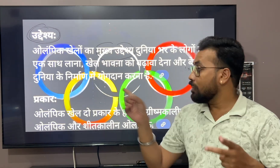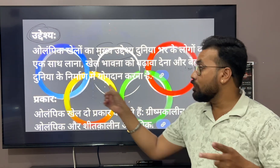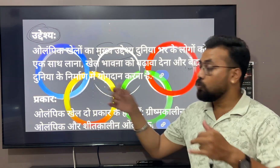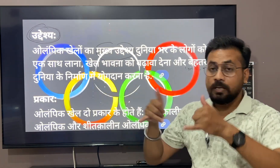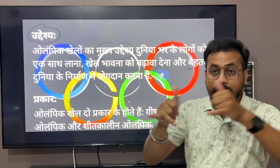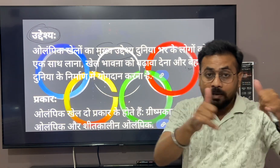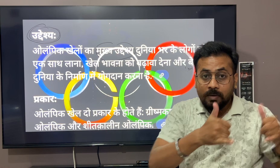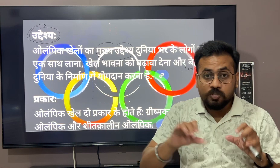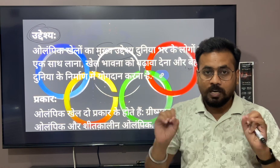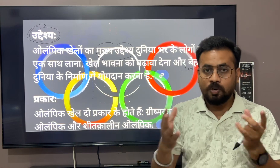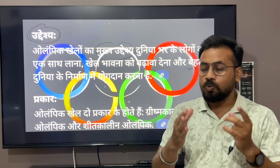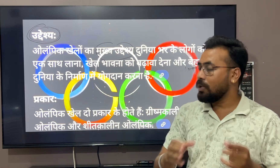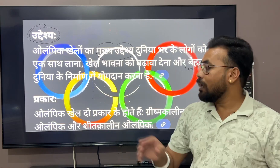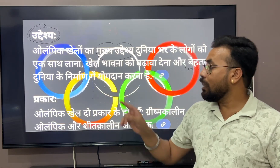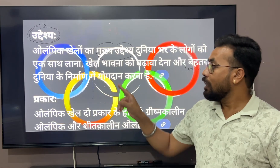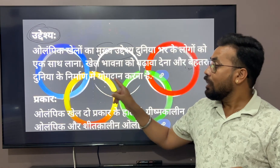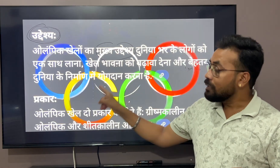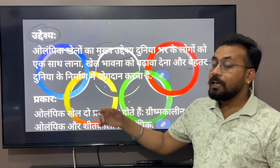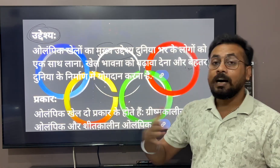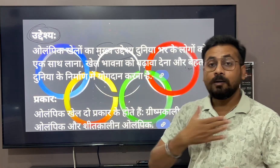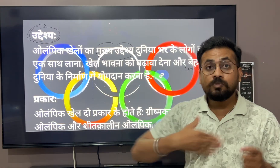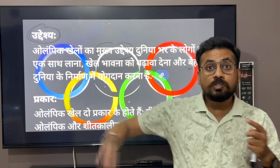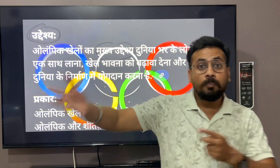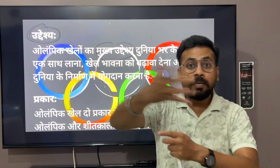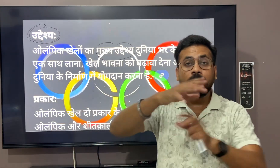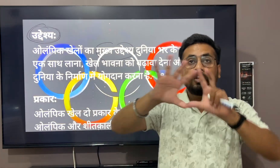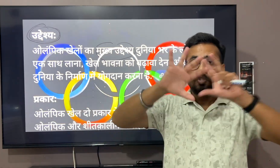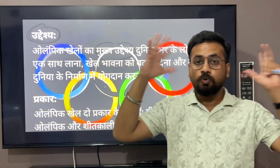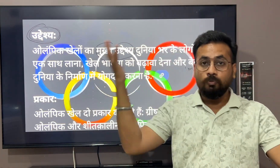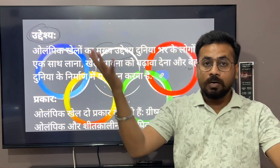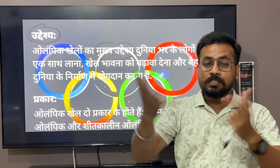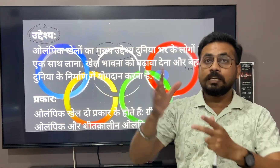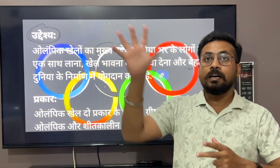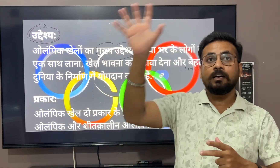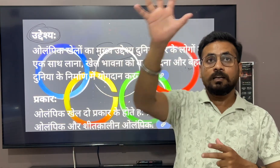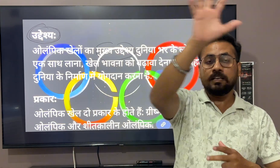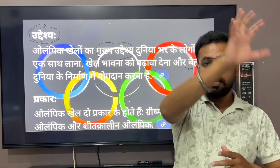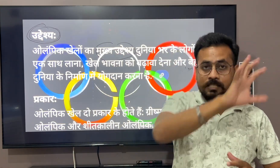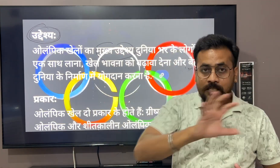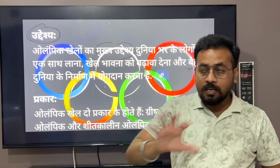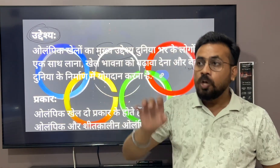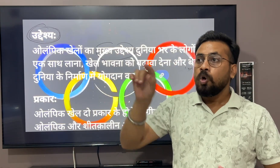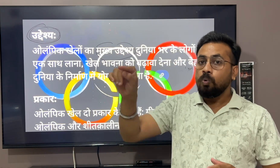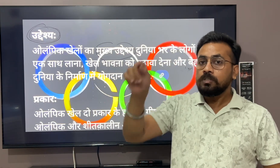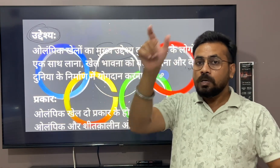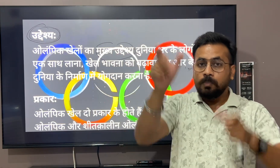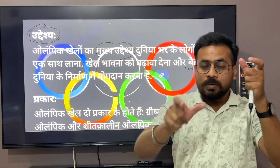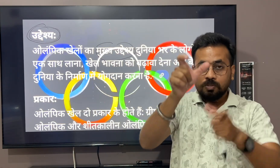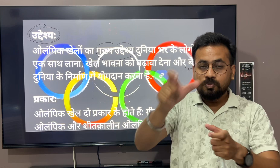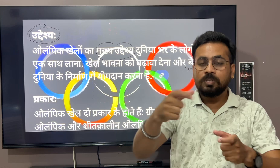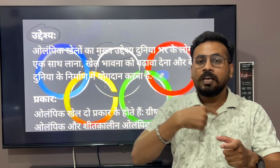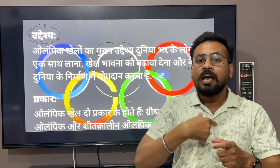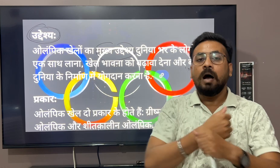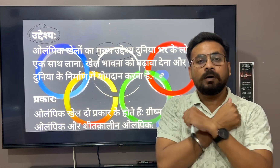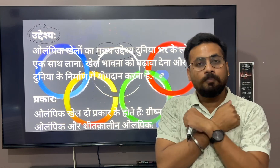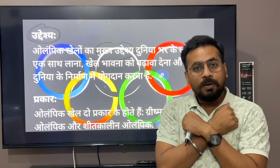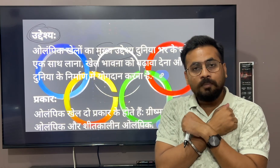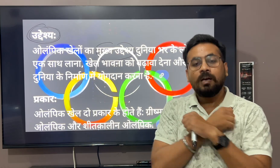जो गेम स्टार्ट होता है, ये हम सभी जो वर्ल्ड के अलग अलग देश हैं उन सभी पर्सनों से हमारा प्रेम,